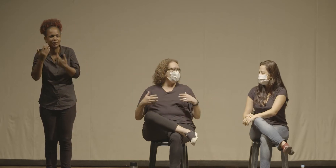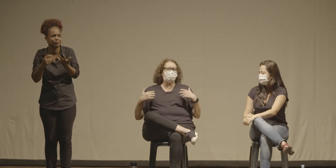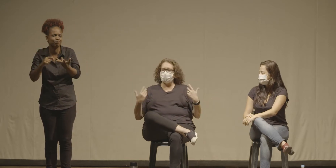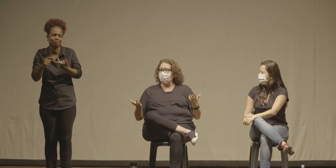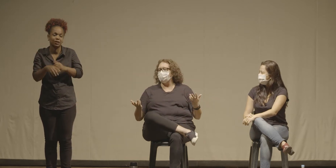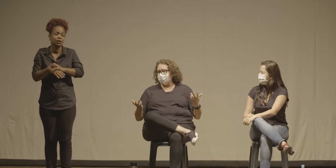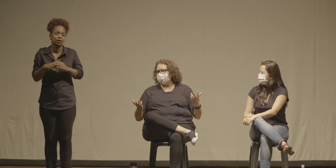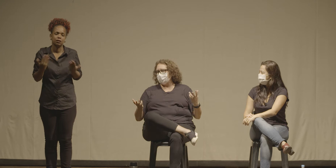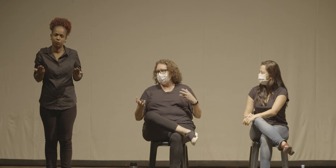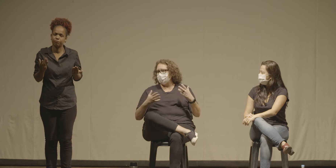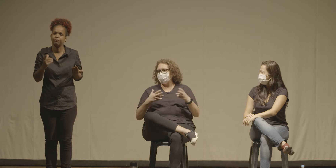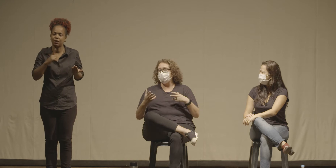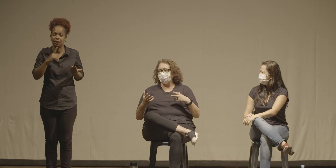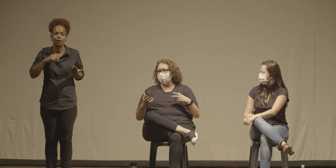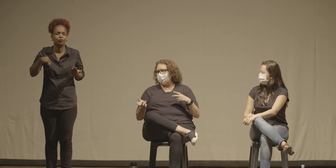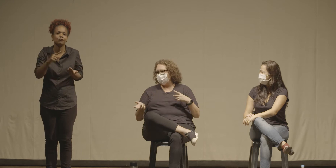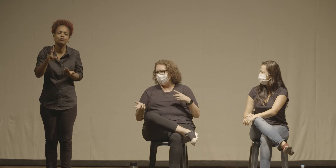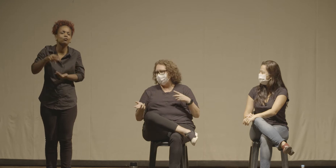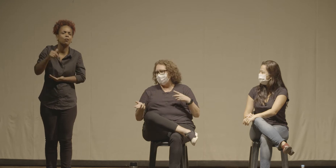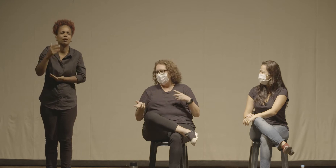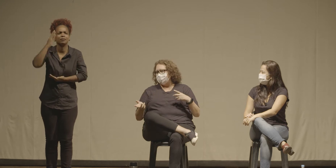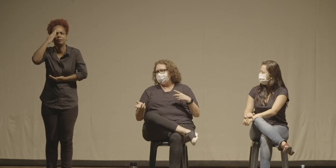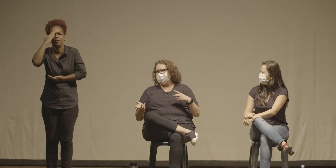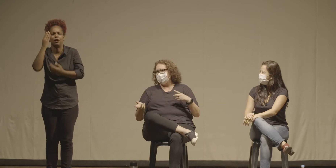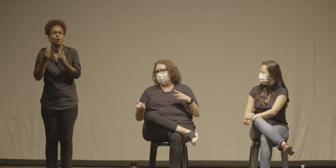é aquela velha história, né? A gente nunca vai saber